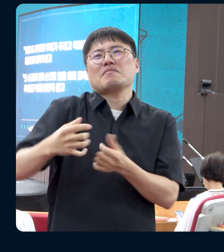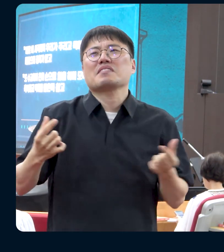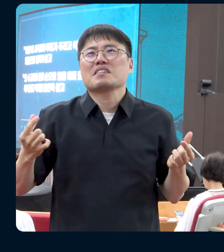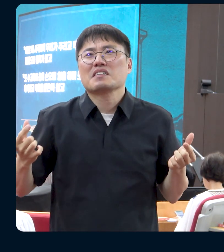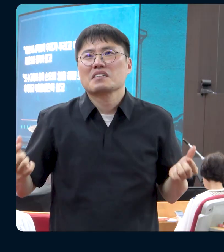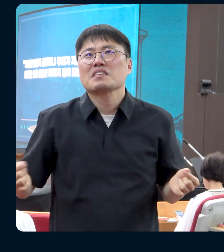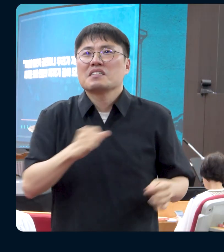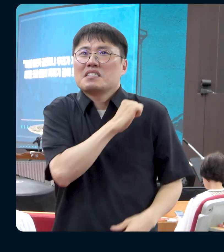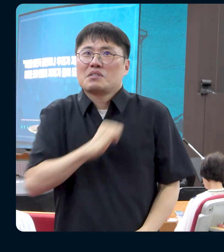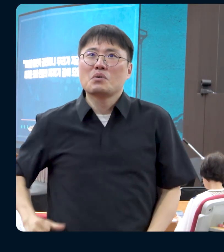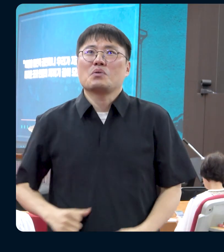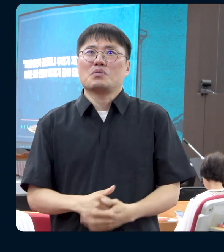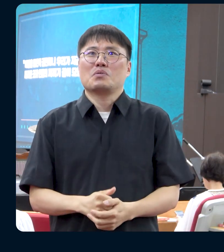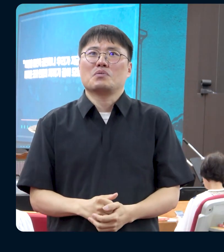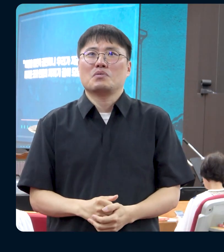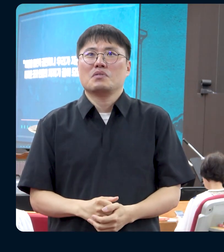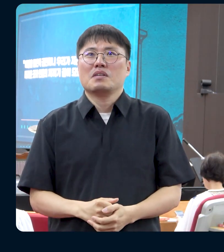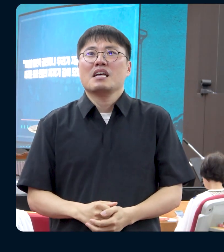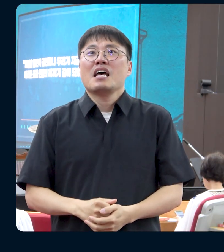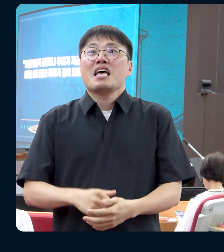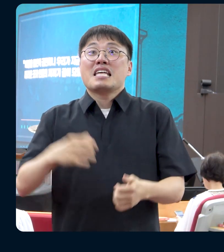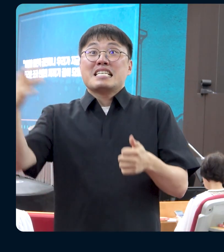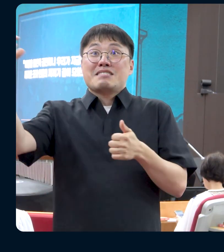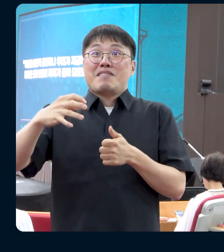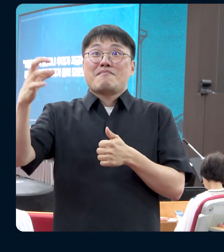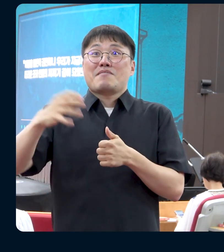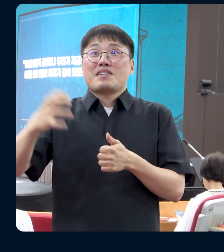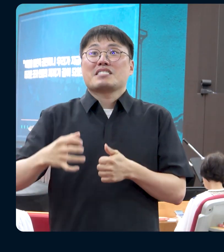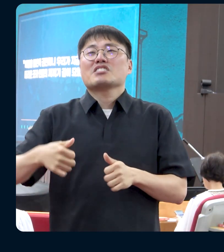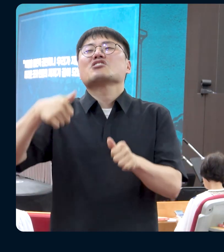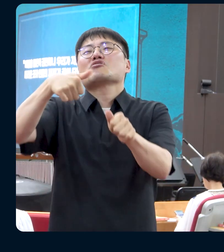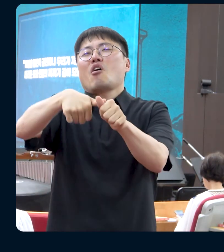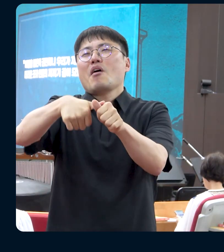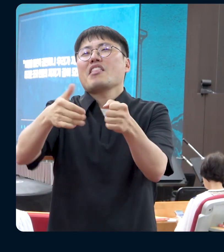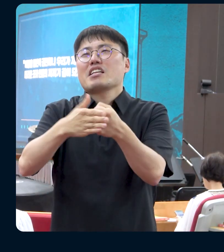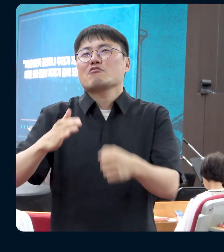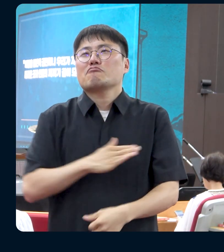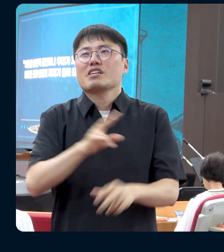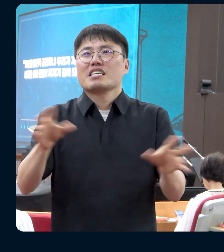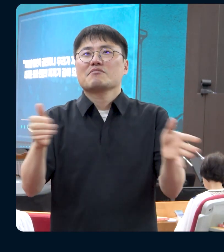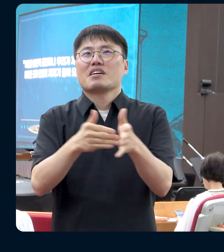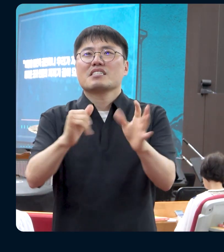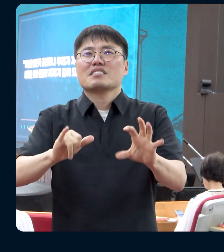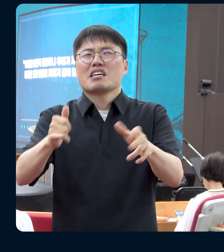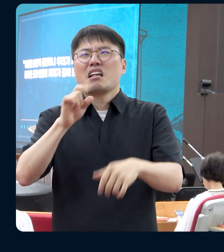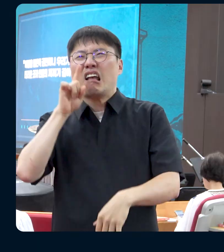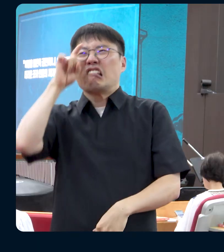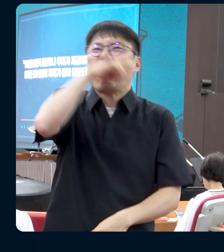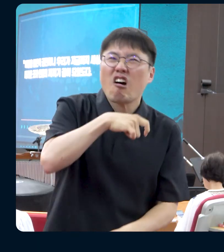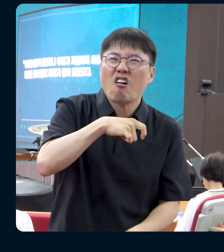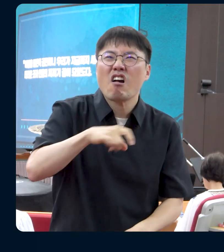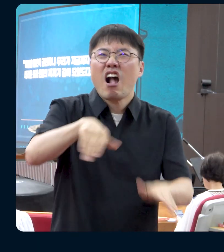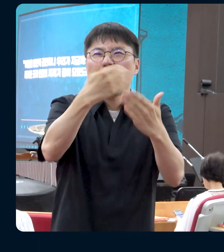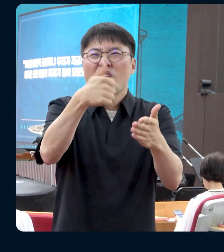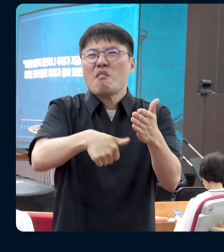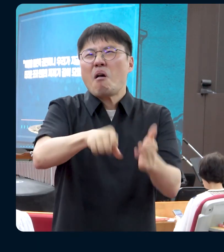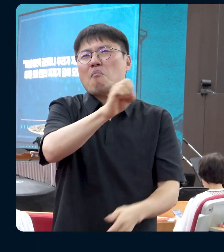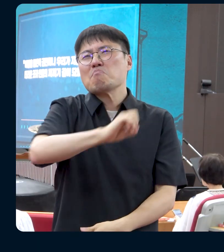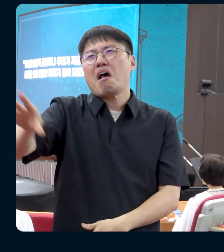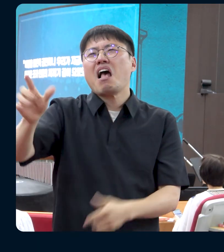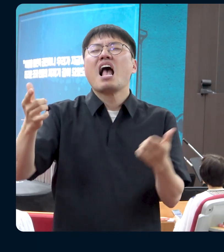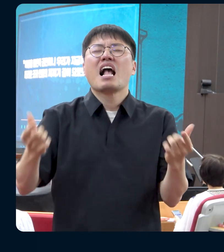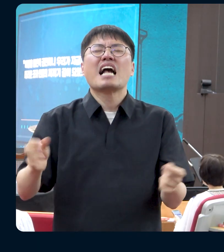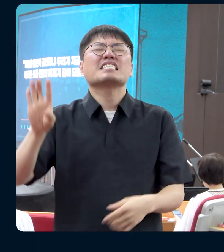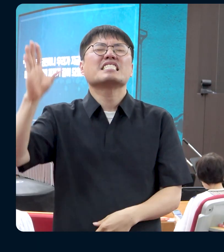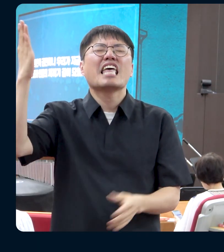축복하고, 박해를 받은 즉 참고, 함께 읽습니다. 비방을 받은 즉 권면하니 우리가 지금까지